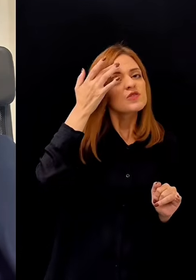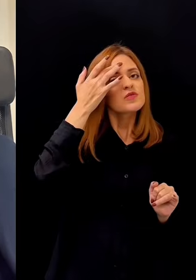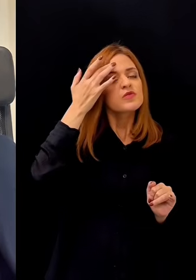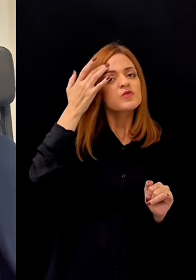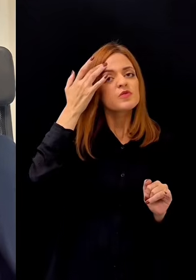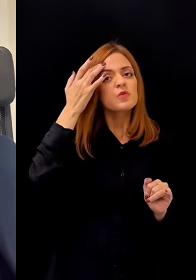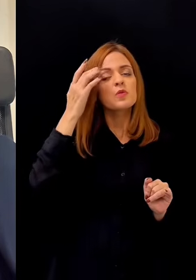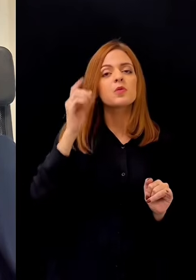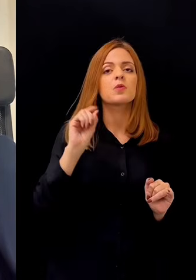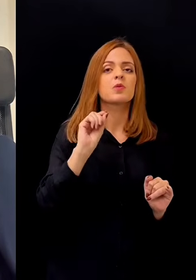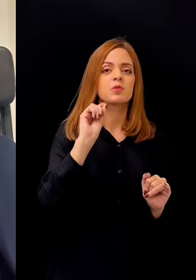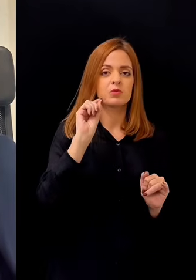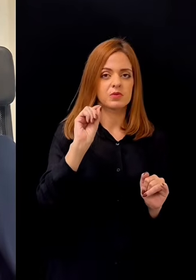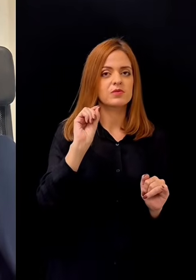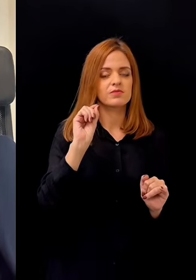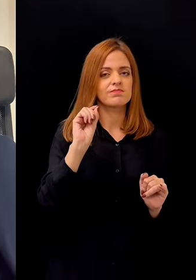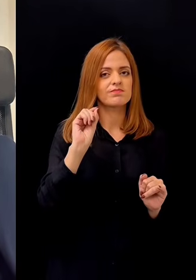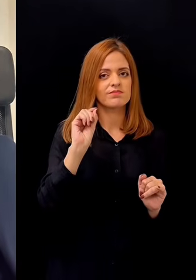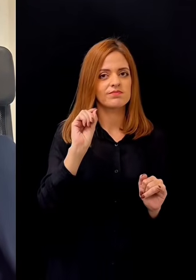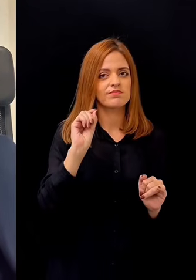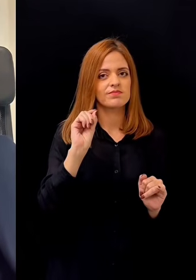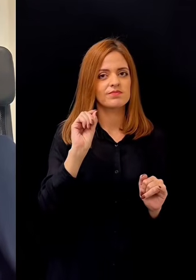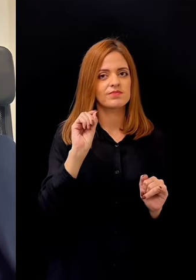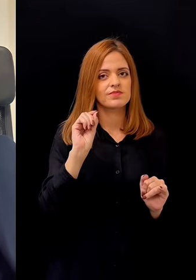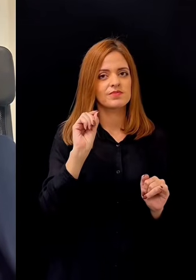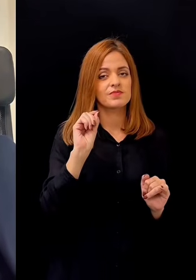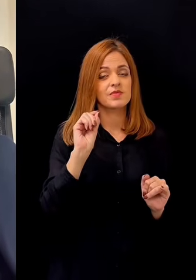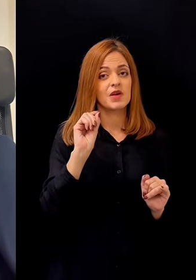não nascer